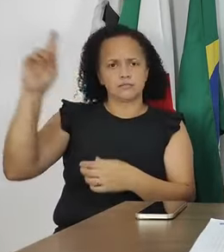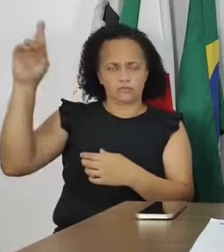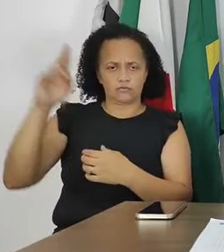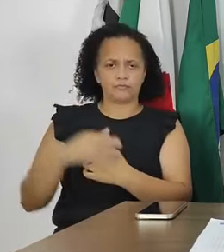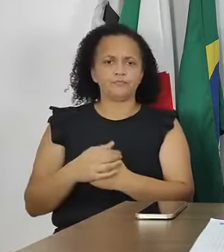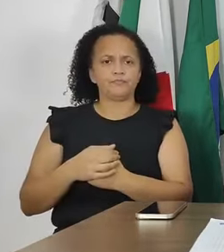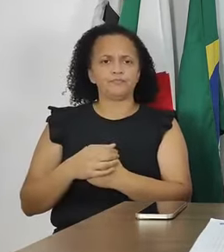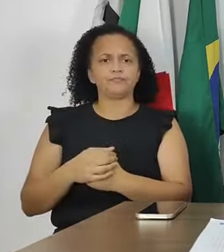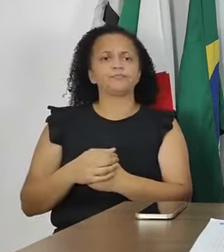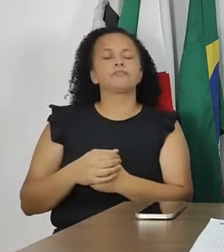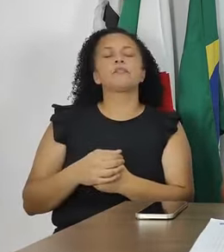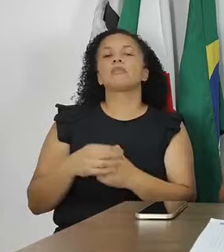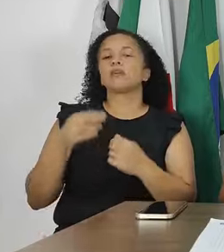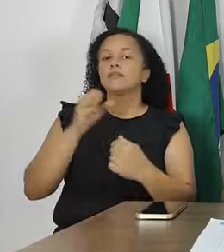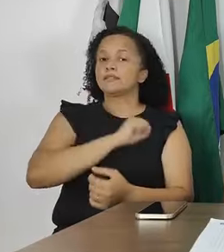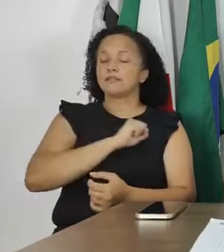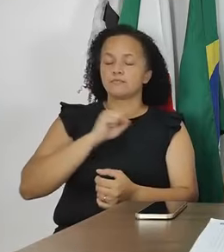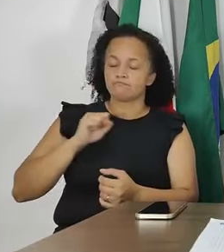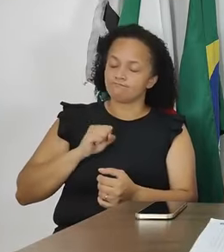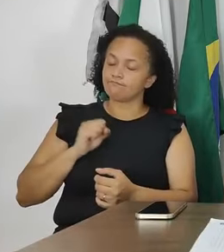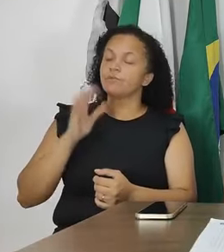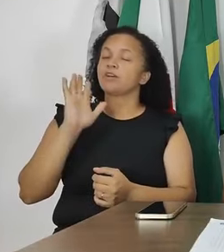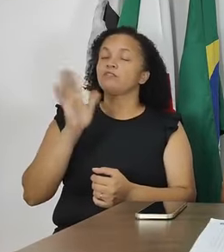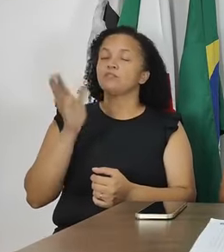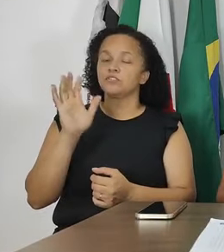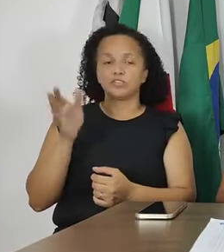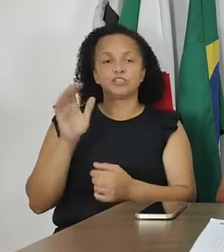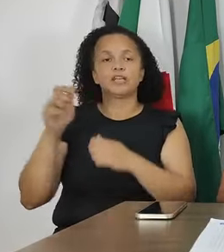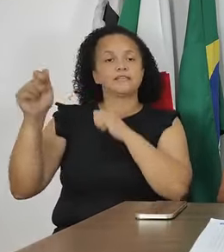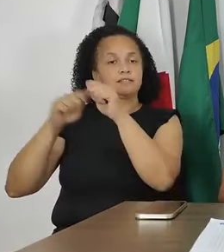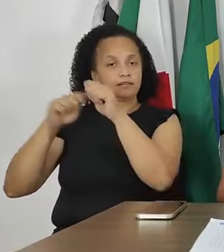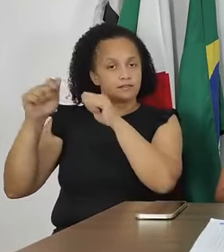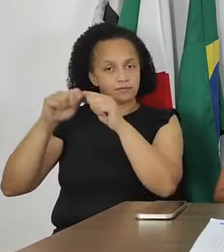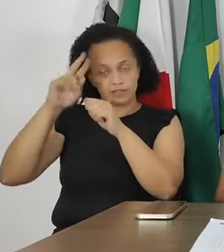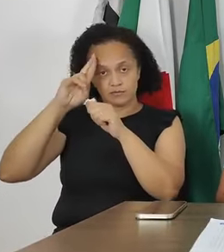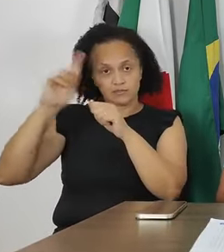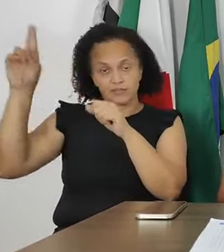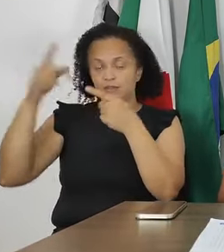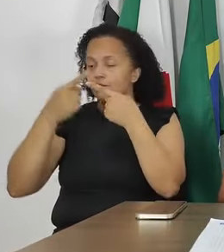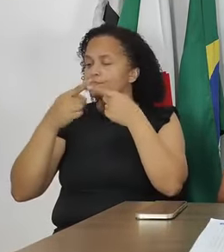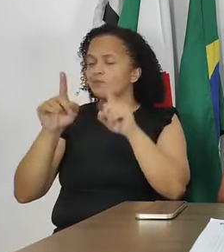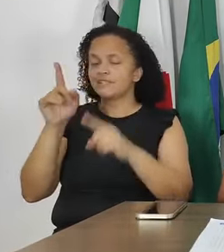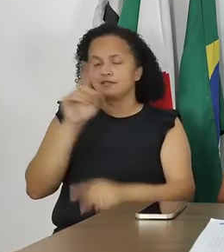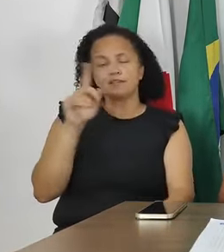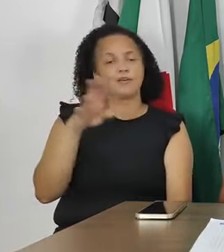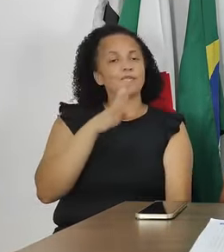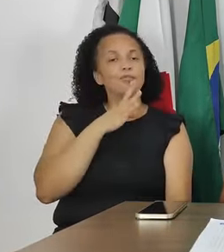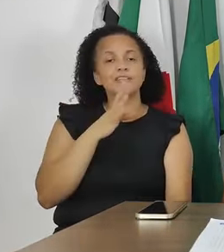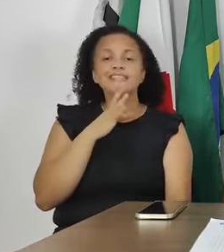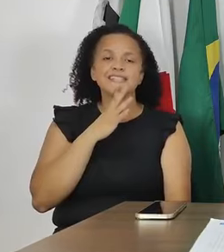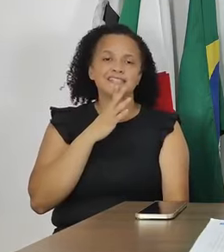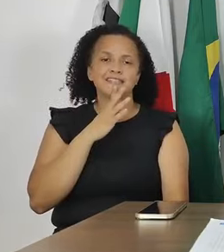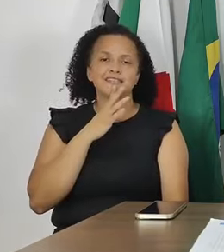já ministrava, servia o Senhor perante Eli, mas não conhecia ao Senhor.